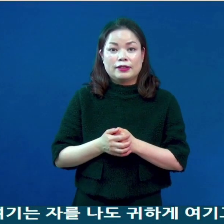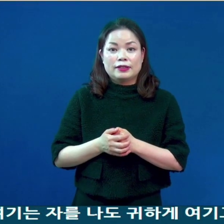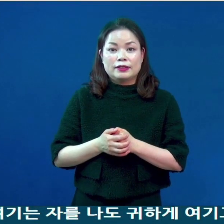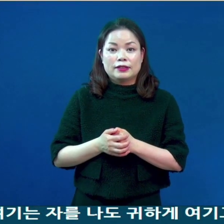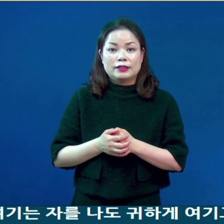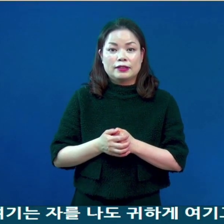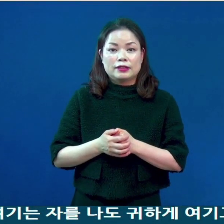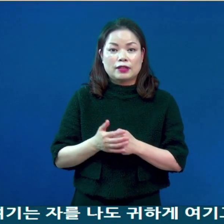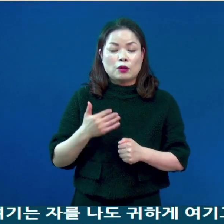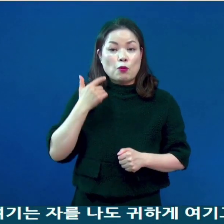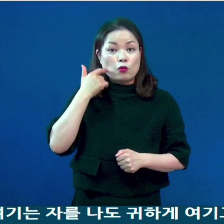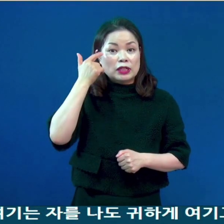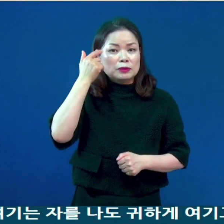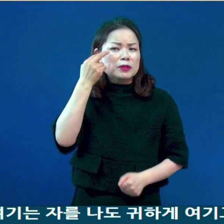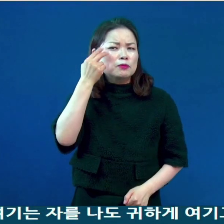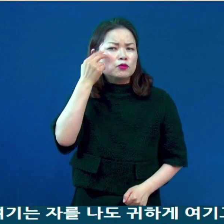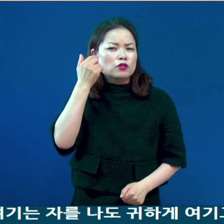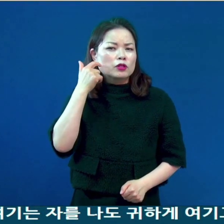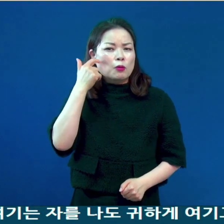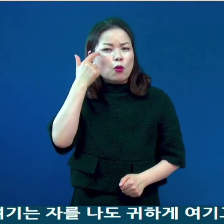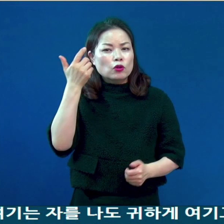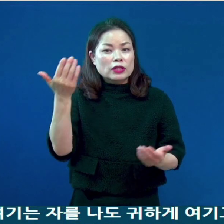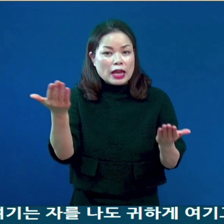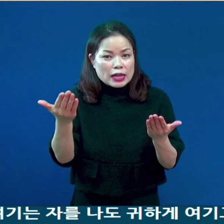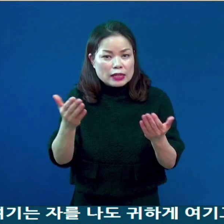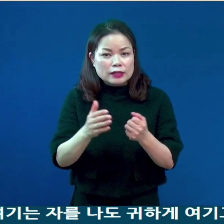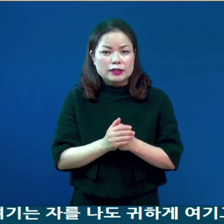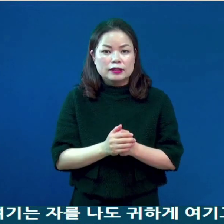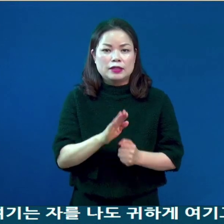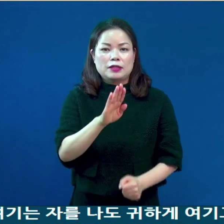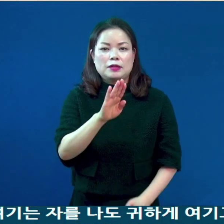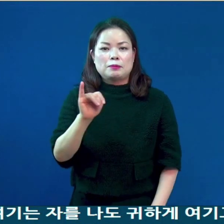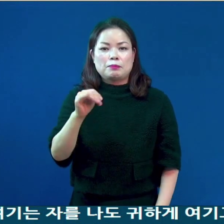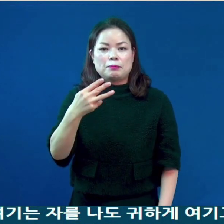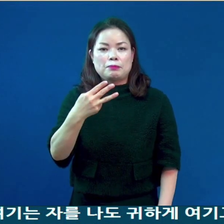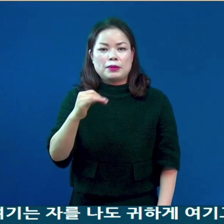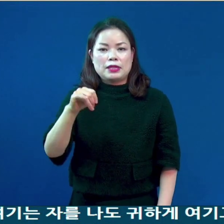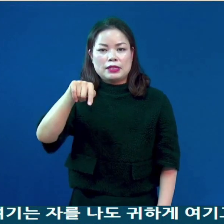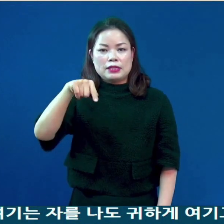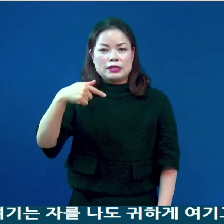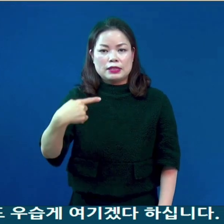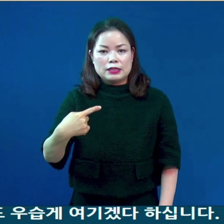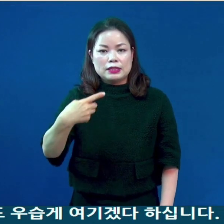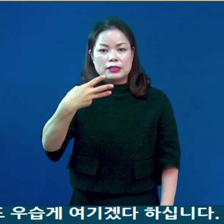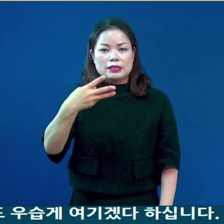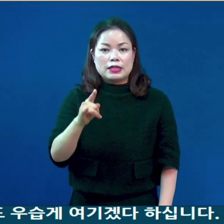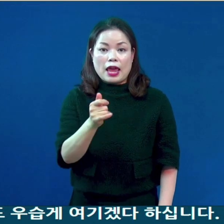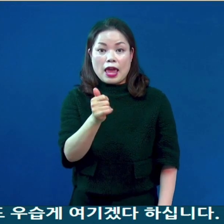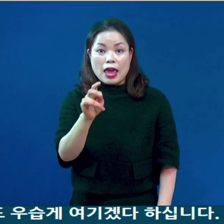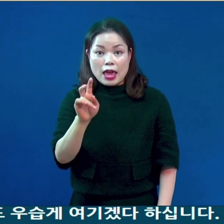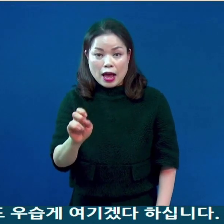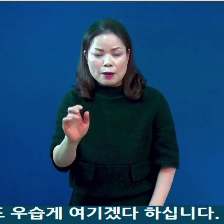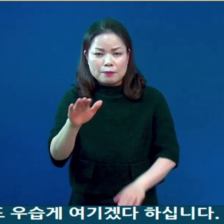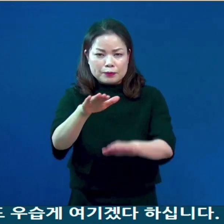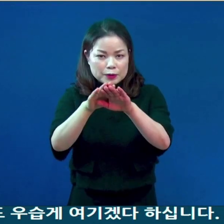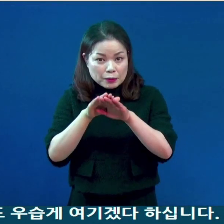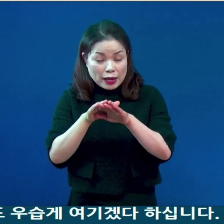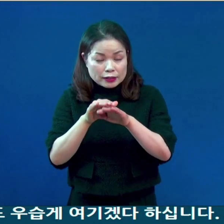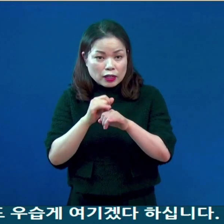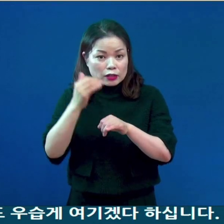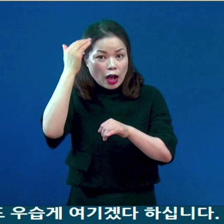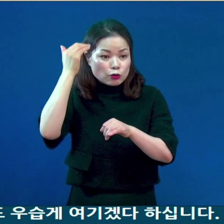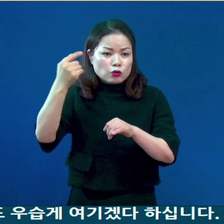저는 미국에서 목회를 하면서 이 빌리 그레함 집회를 몇 번 참여한 적이 있었습니다. 우리나라에도